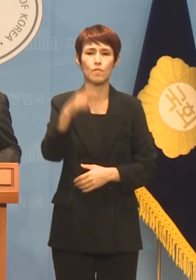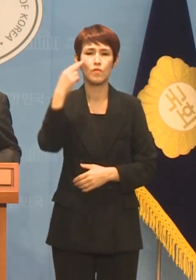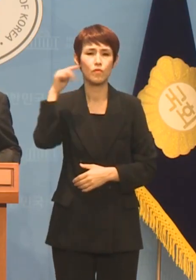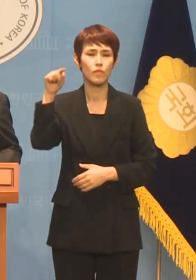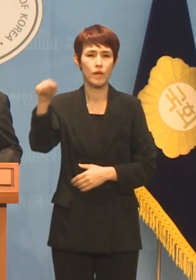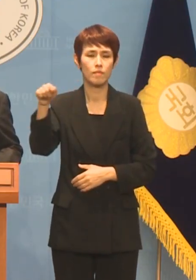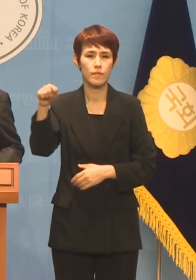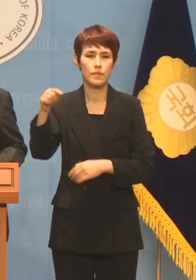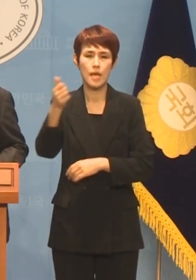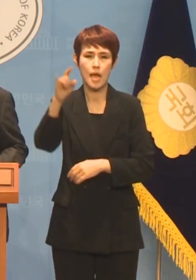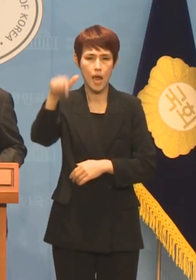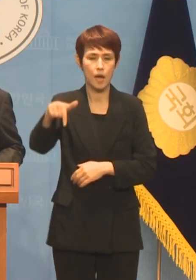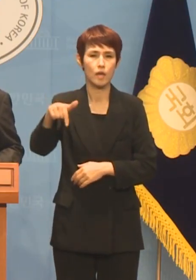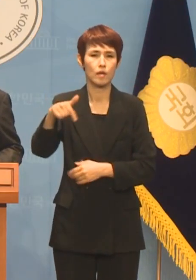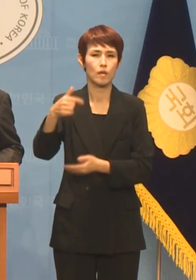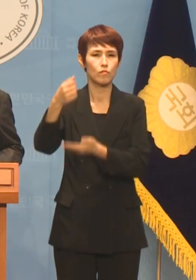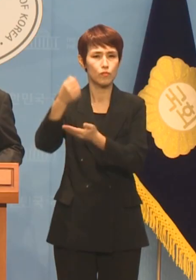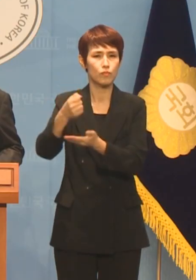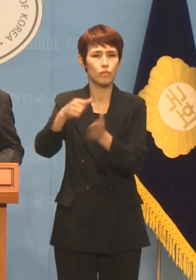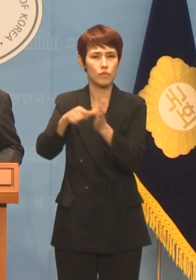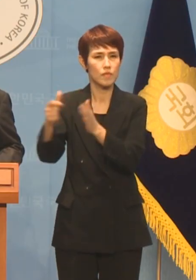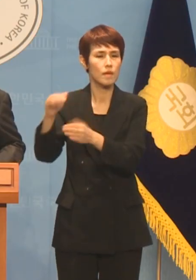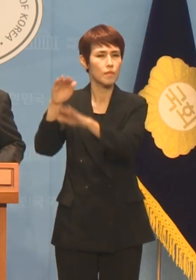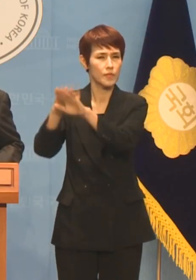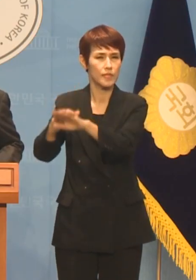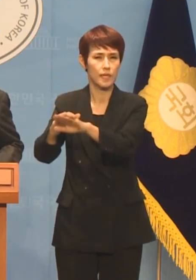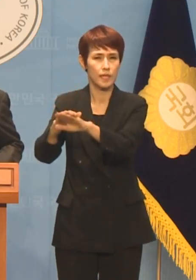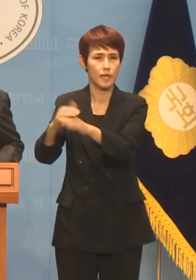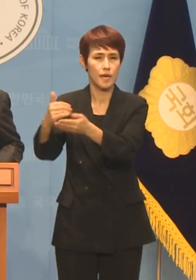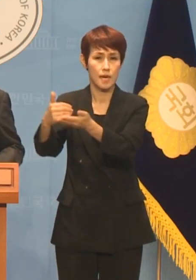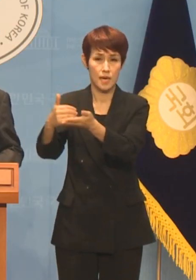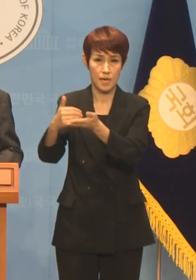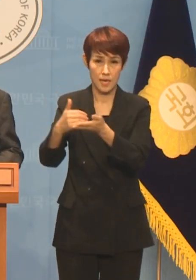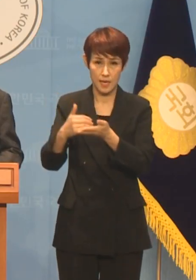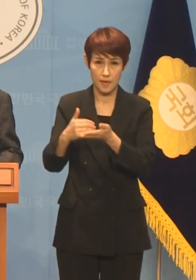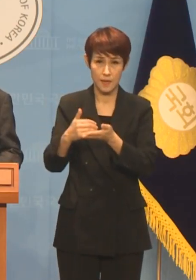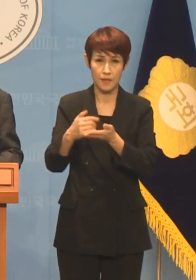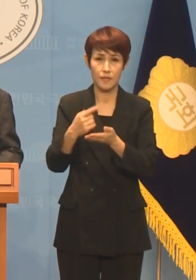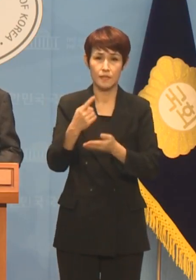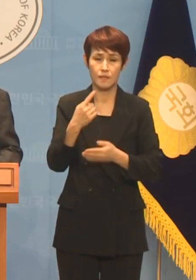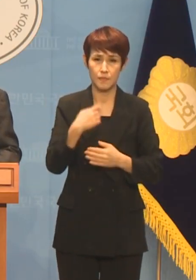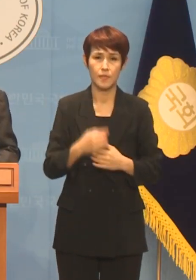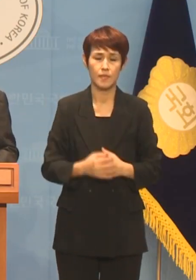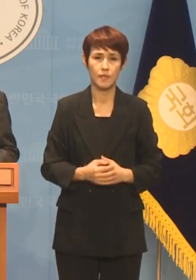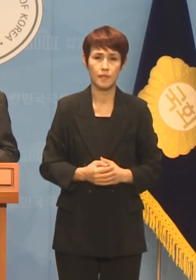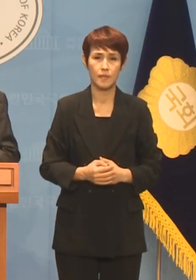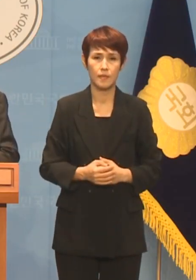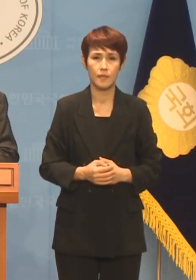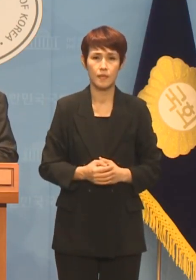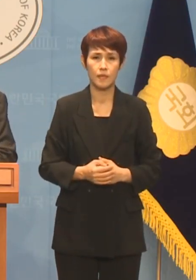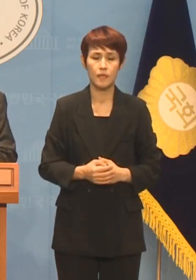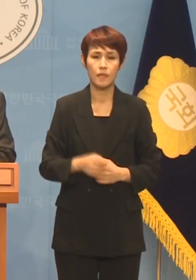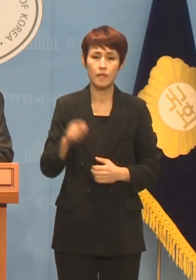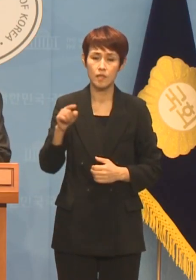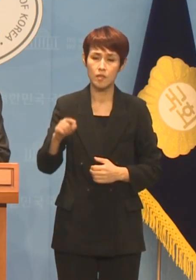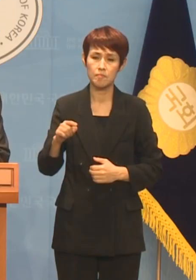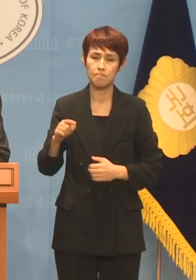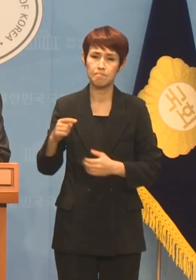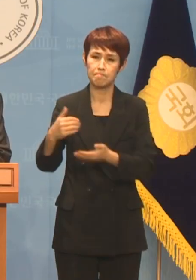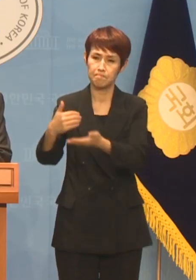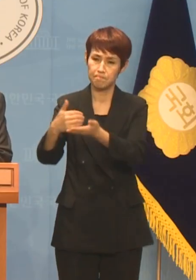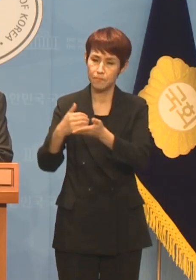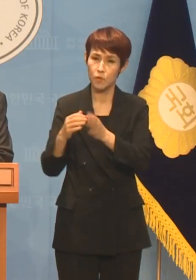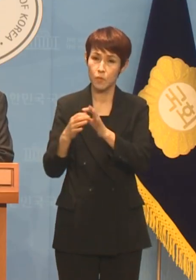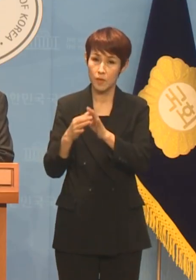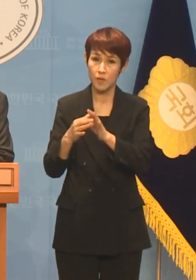전술 핵무기를 배치하자고 주장을 해오던 입장을 가져왔습니다만, 이러한 의견에